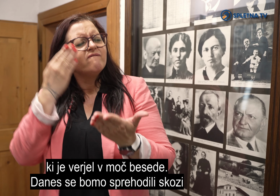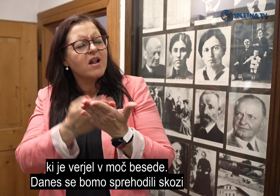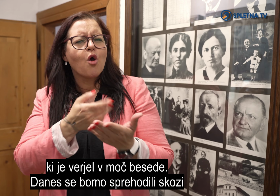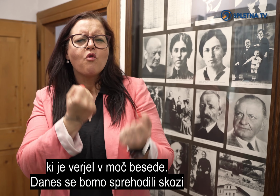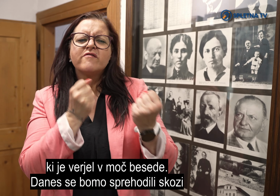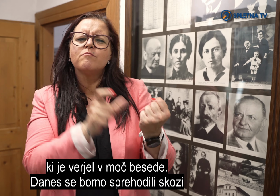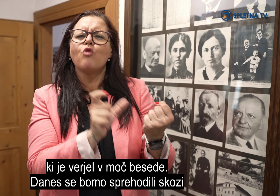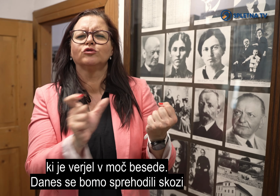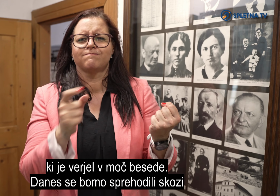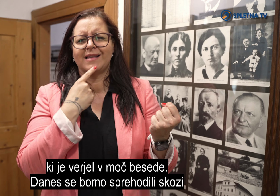besede.